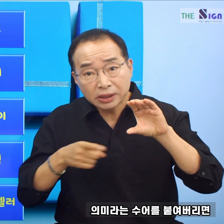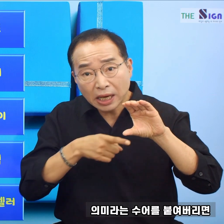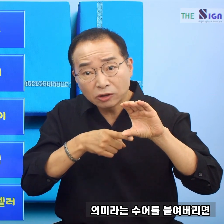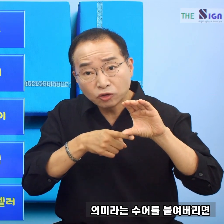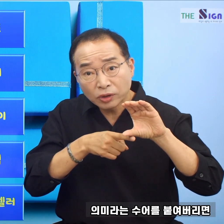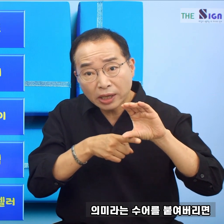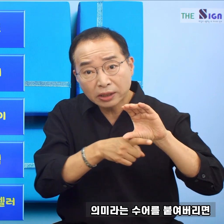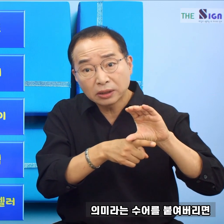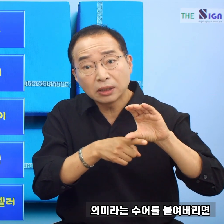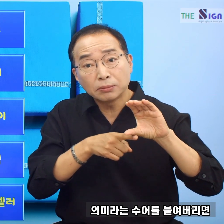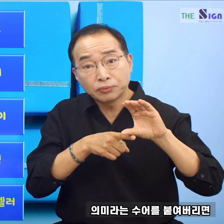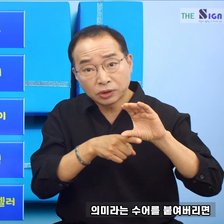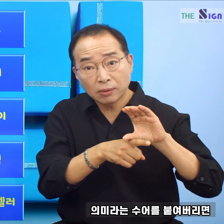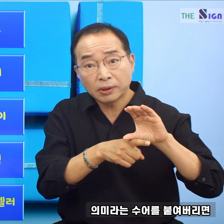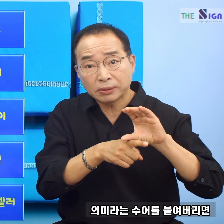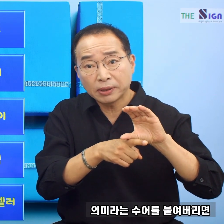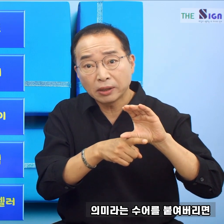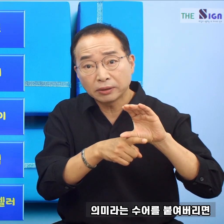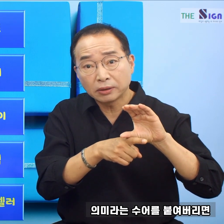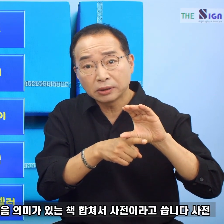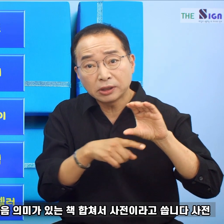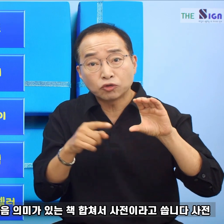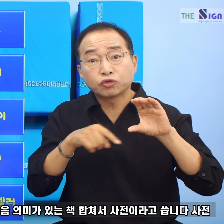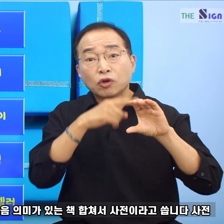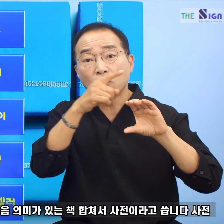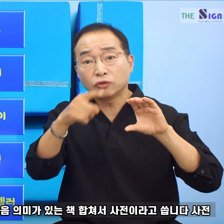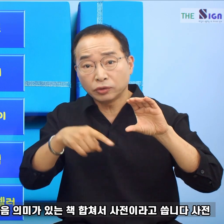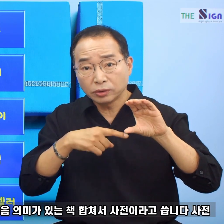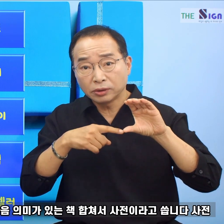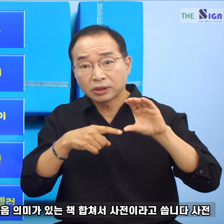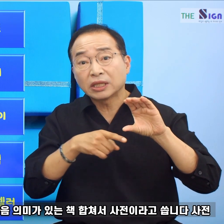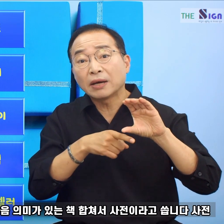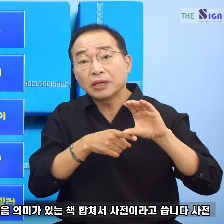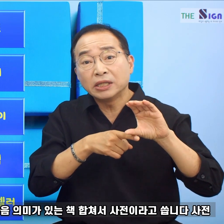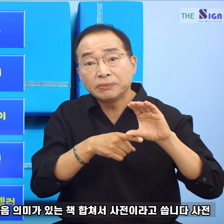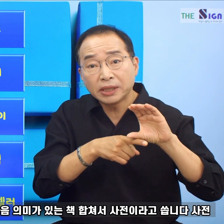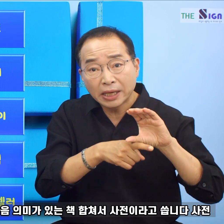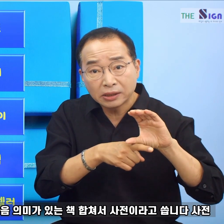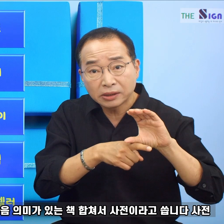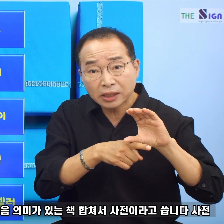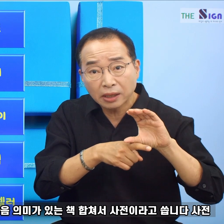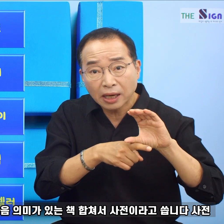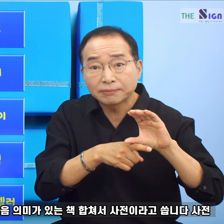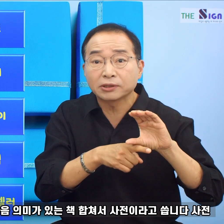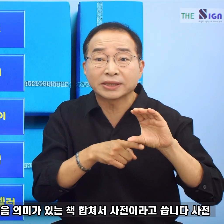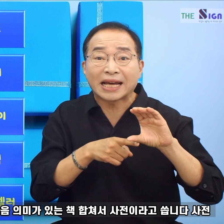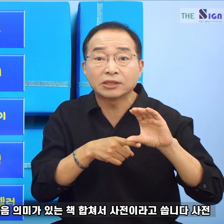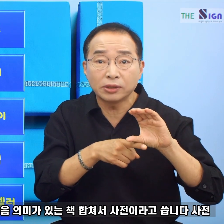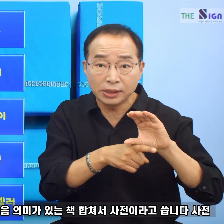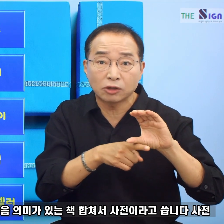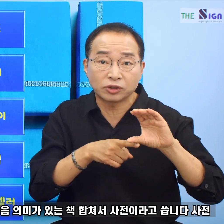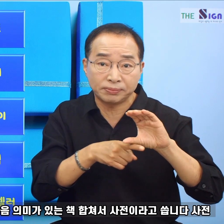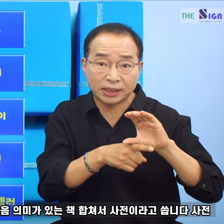의미라는 수화를 붙여버리면 이제 두꺼운 그 다음 의미가 있는 책 합쳐서 사전이라고 씁니다.